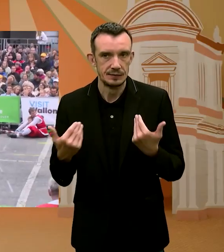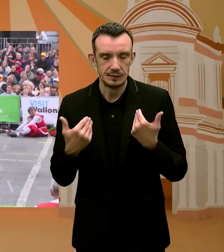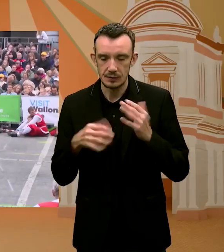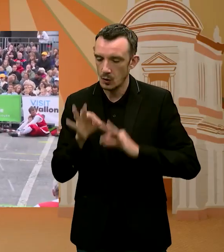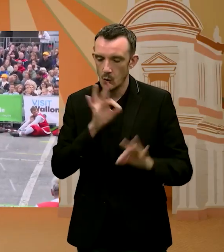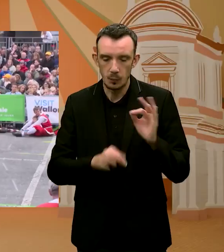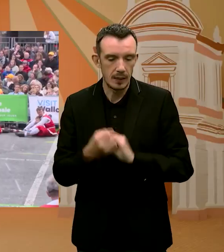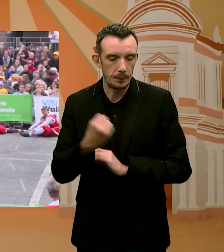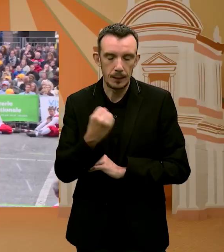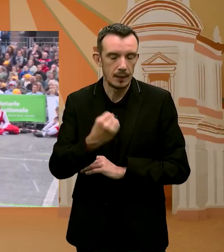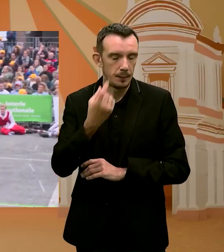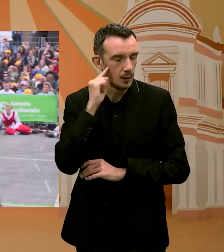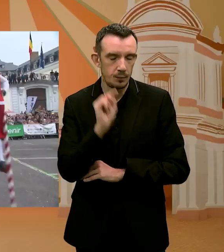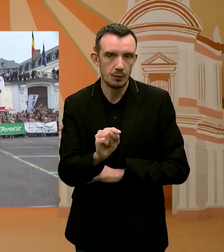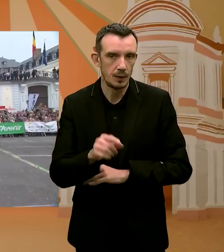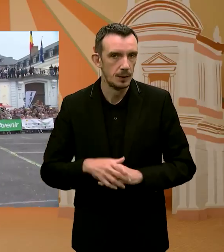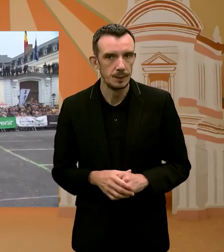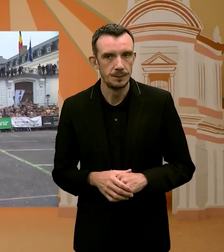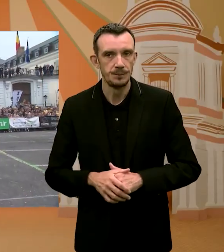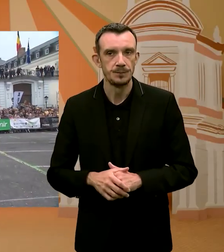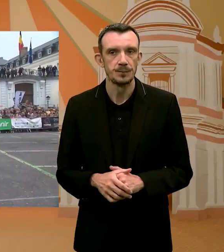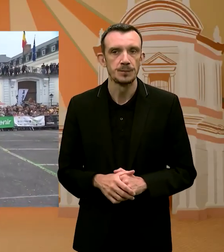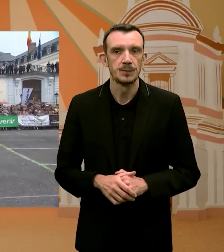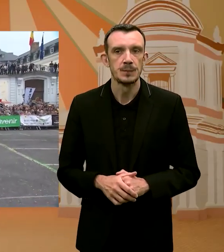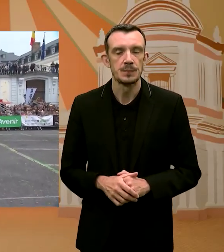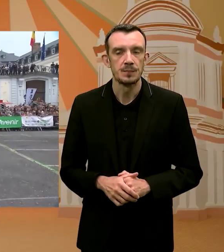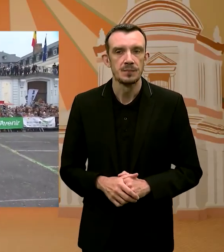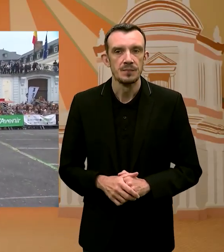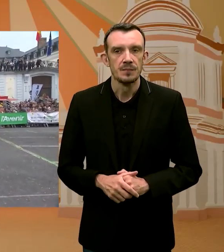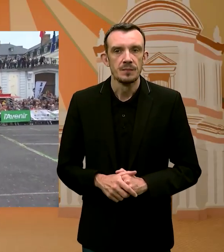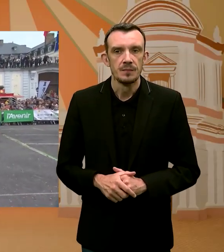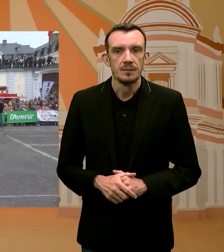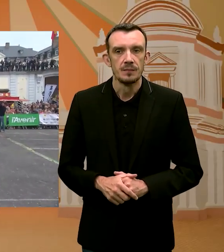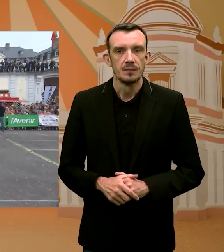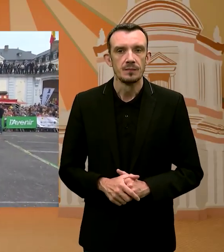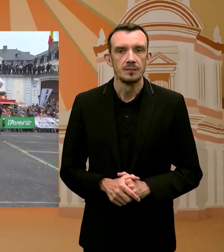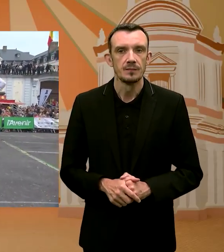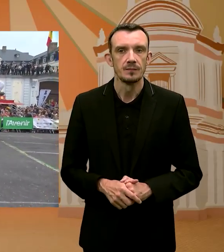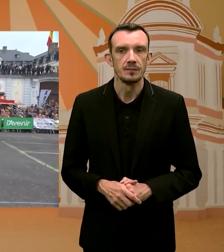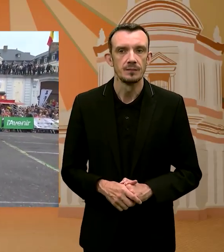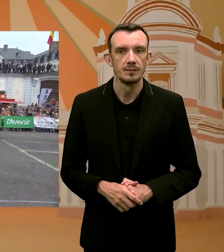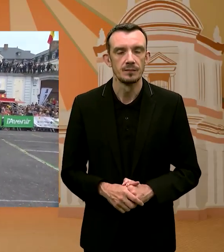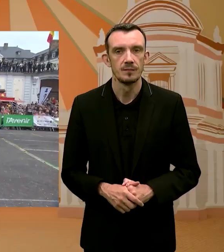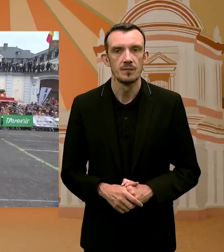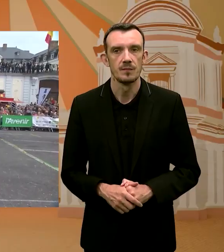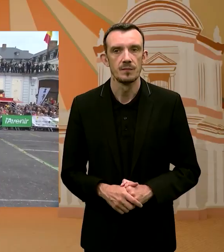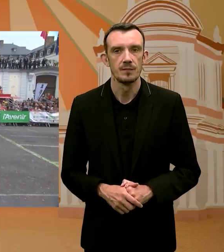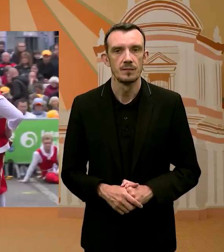suffirait un peu d'inattente, un peu de... Je sais pas, oui c'est compliqué. C'est compliqué. Robin qui est pour l'anecdote aussi très très actif dans